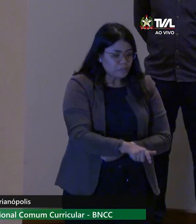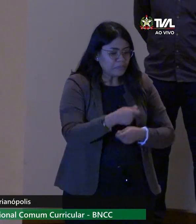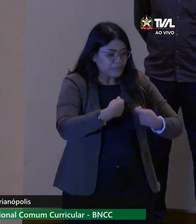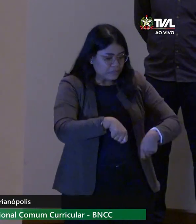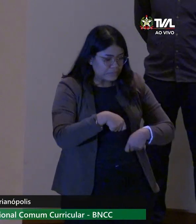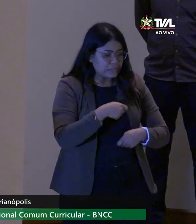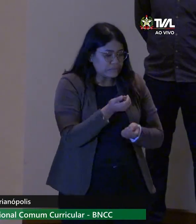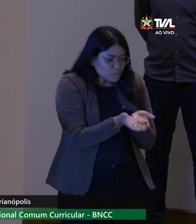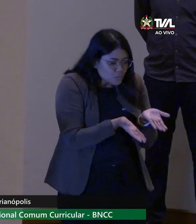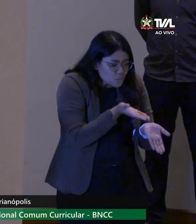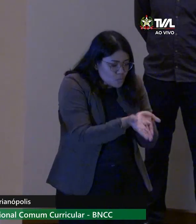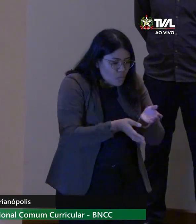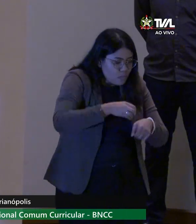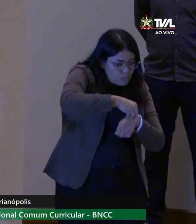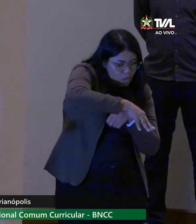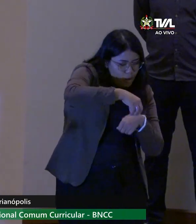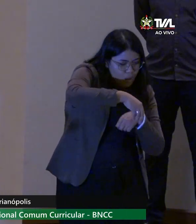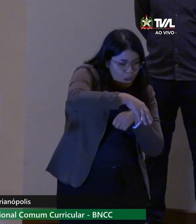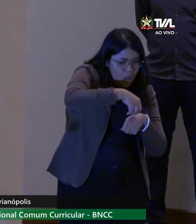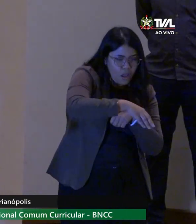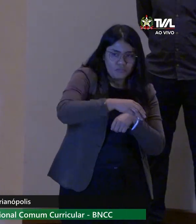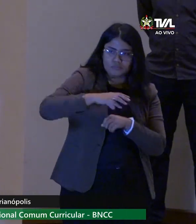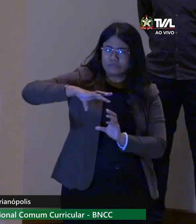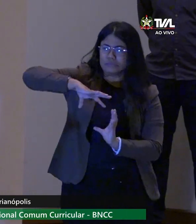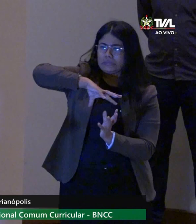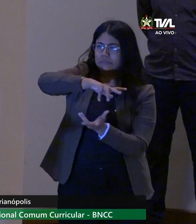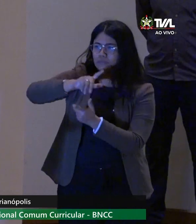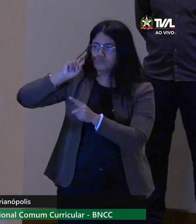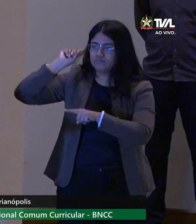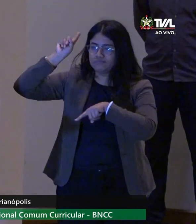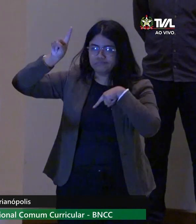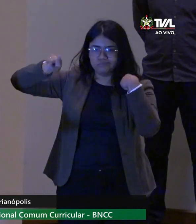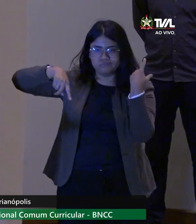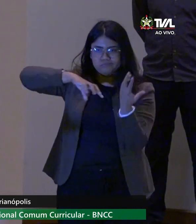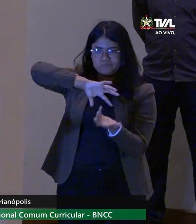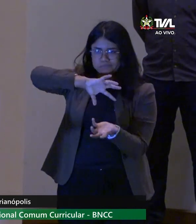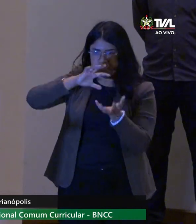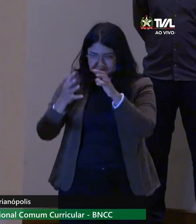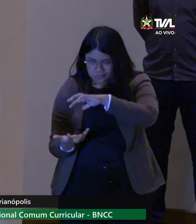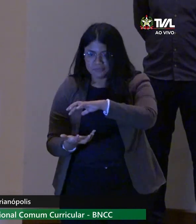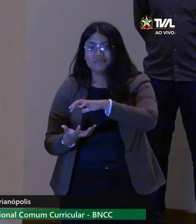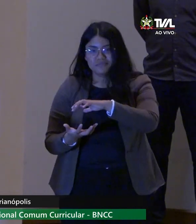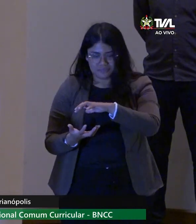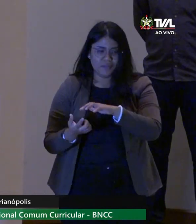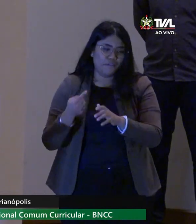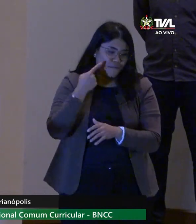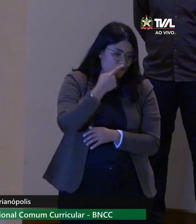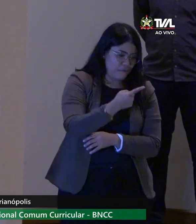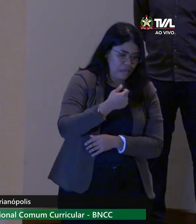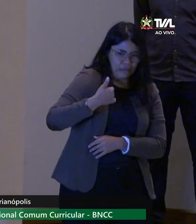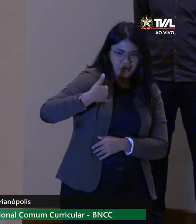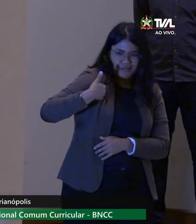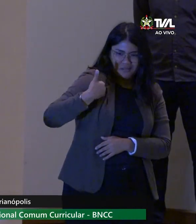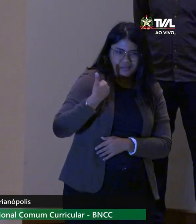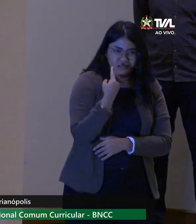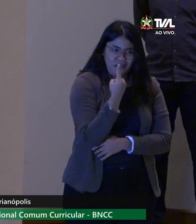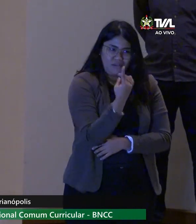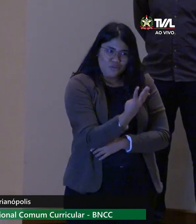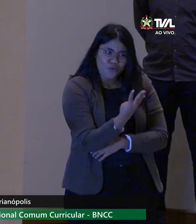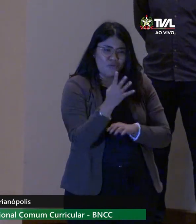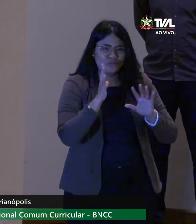se formado e quando nós olhamos o mundo tão maluco que é hoje e a gente vê crianças de 14 anos na rua